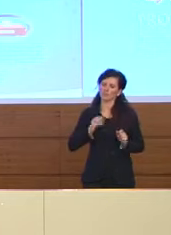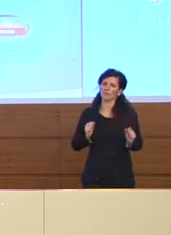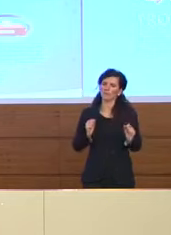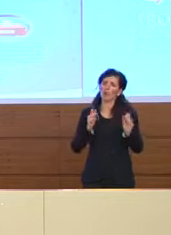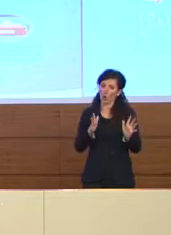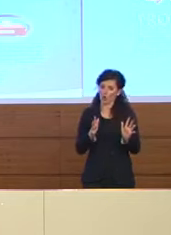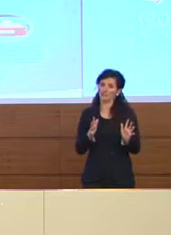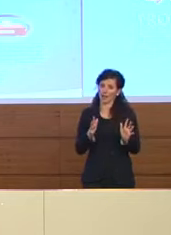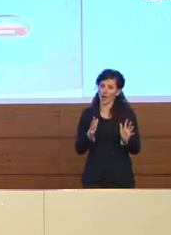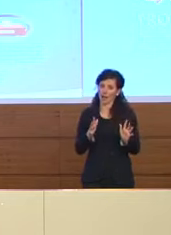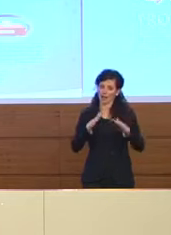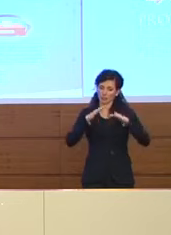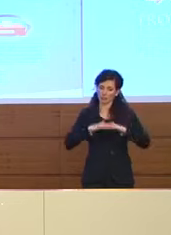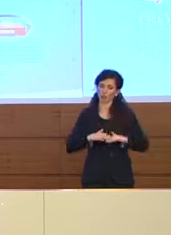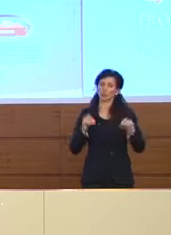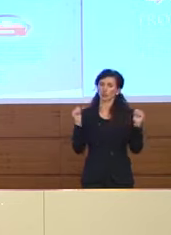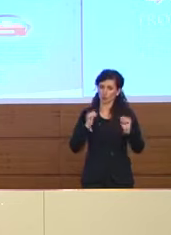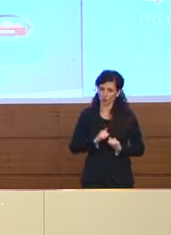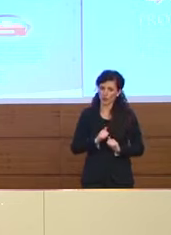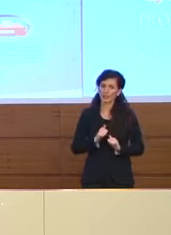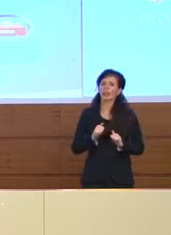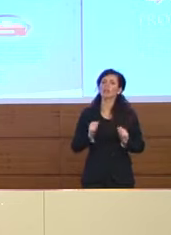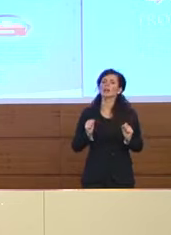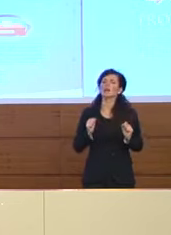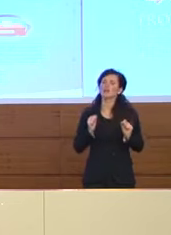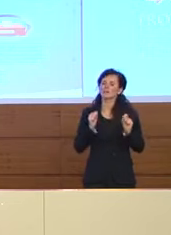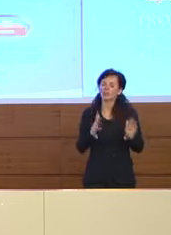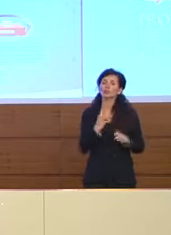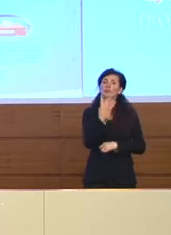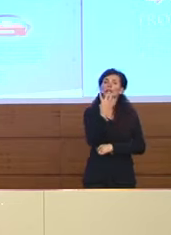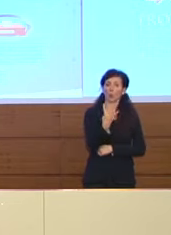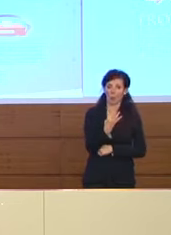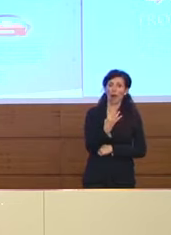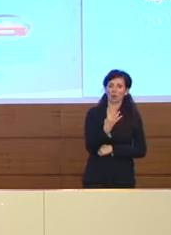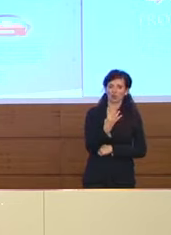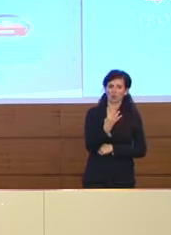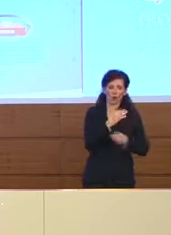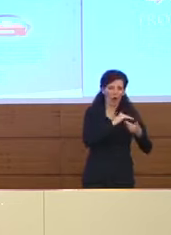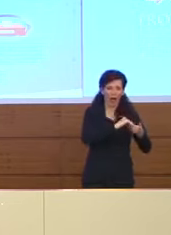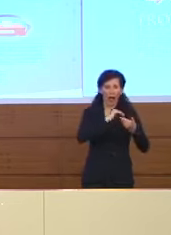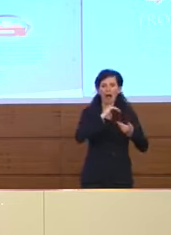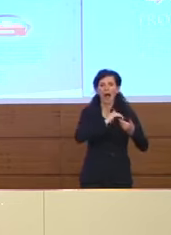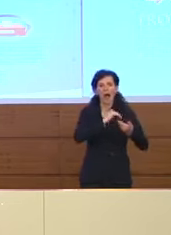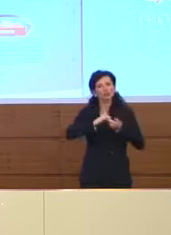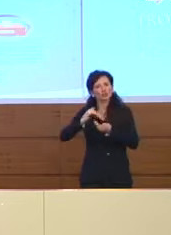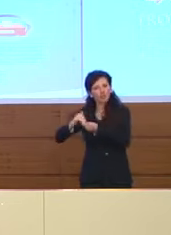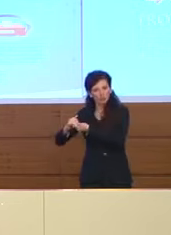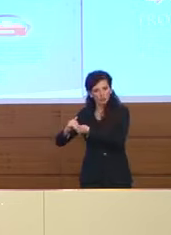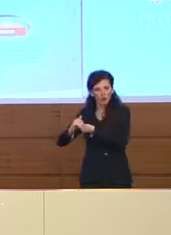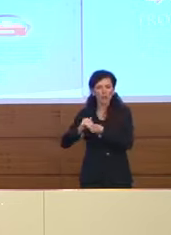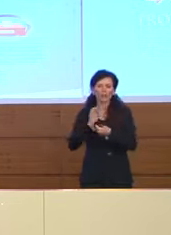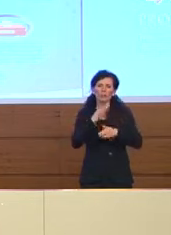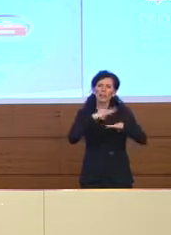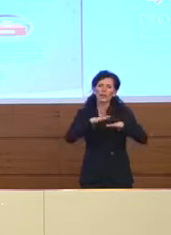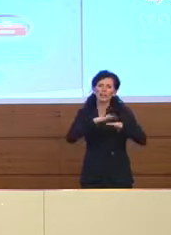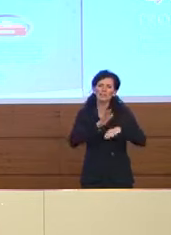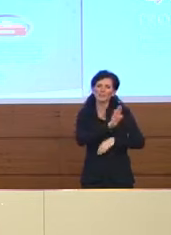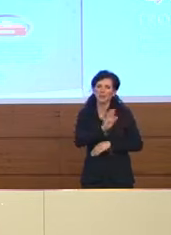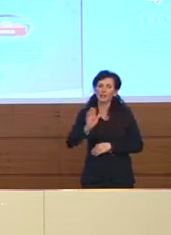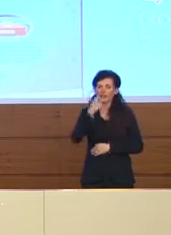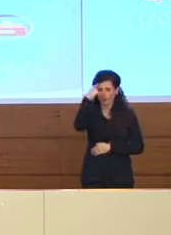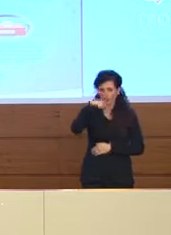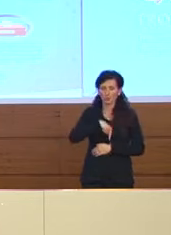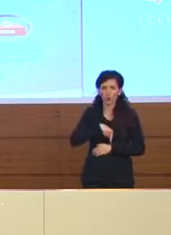quattro associazioni di volontari esperti in psicologia e di altri esperti